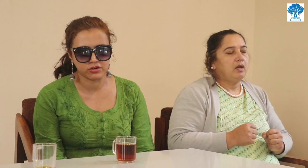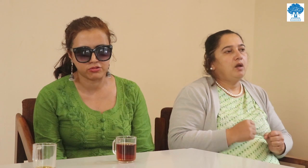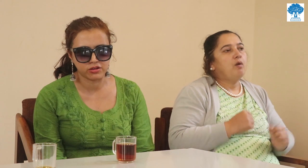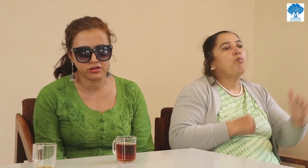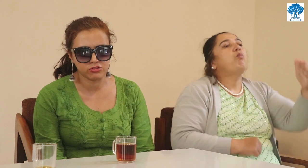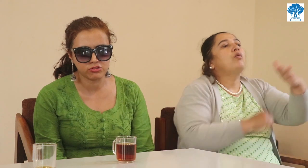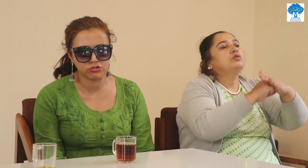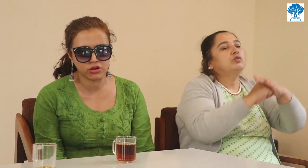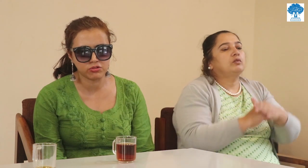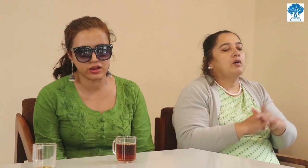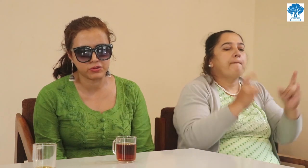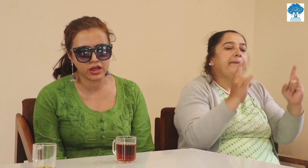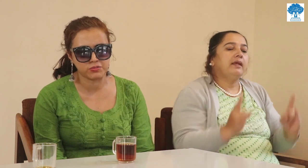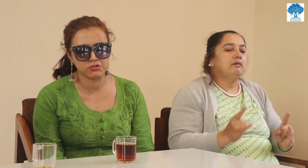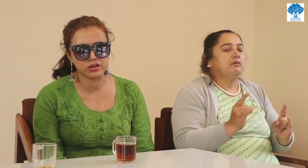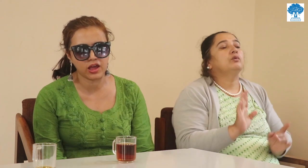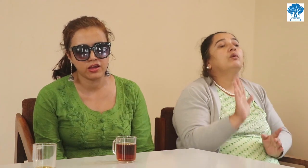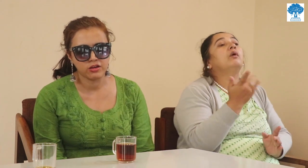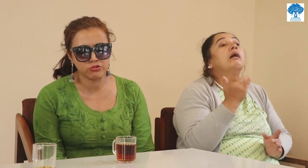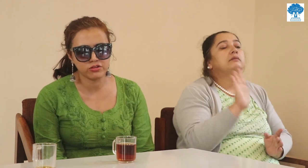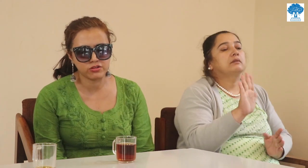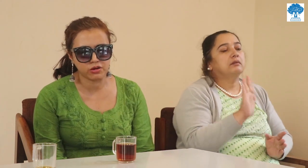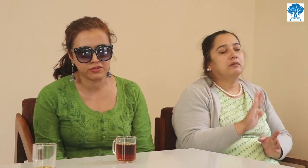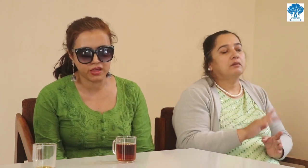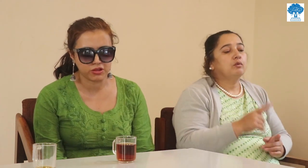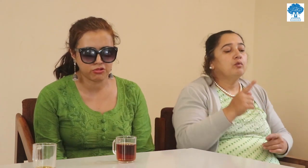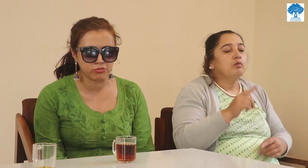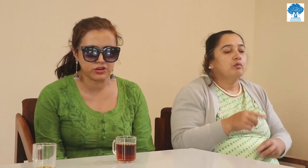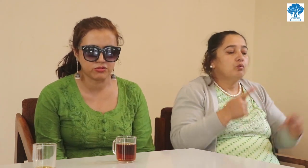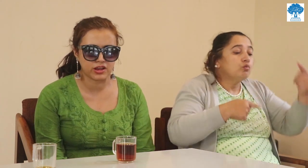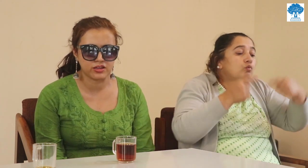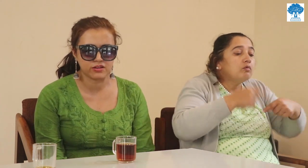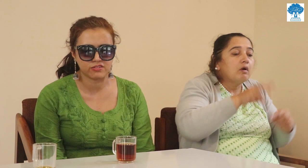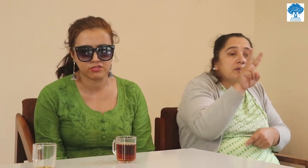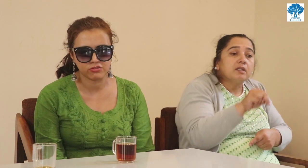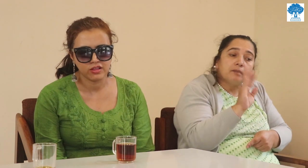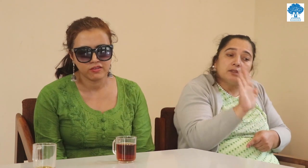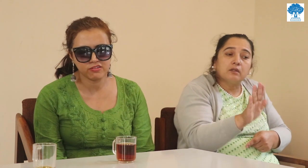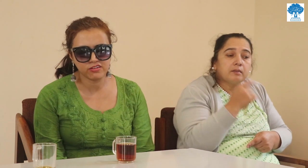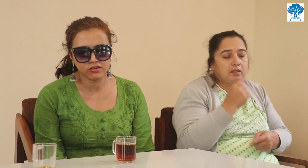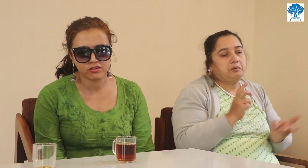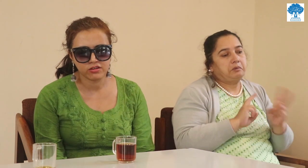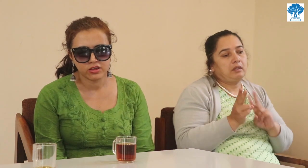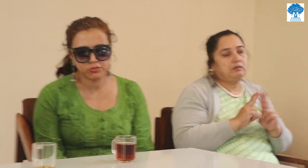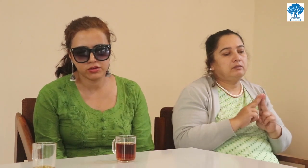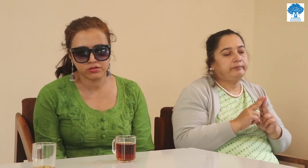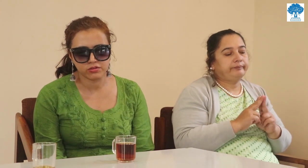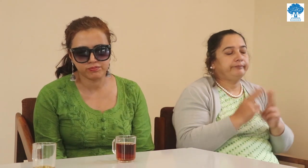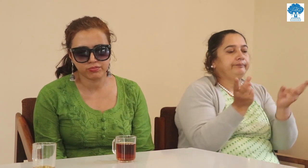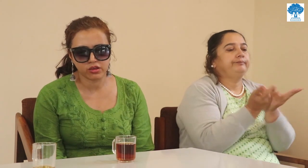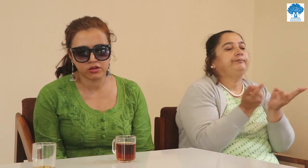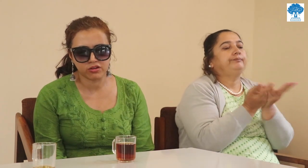लेबर बेडहरू होइन त्यो त्यो कुराले पनि हामी कहाँ कुन अवस्थामा छौँ भन्ने कुरालाई हेर्न सक्छौँ. त्यस्तै गरेर